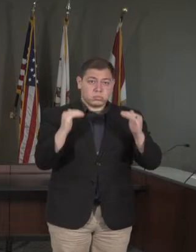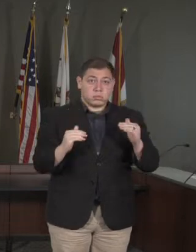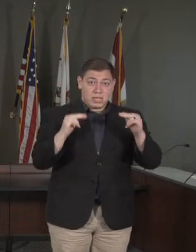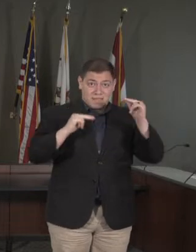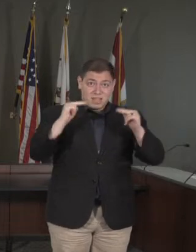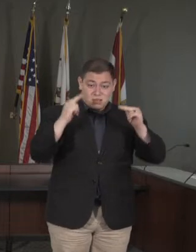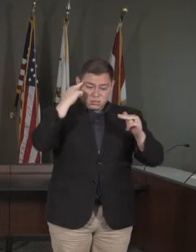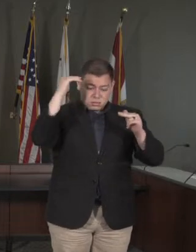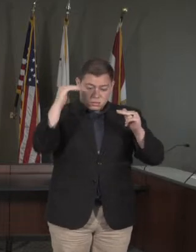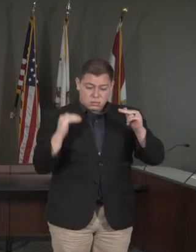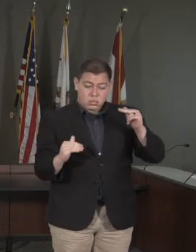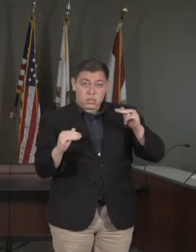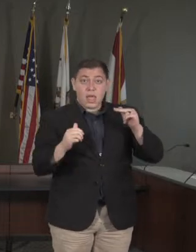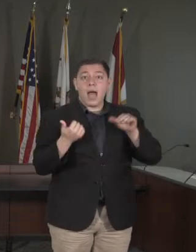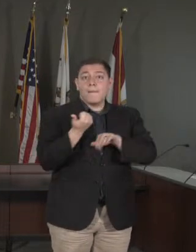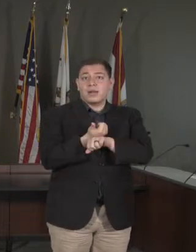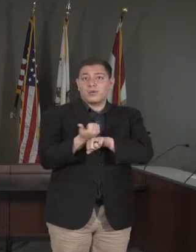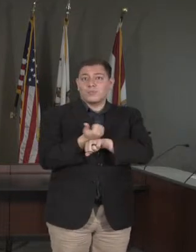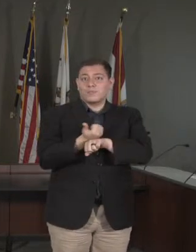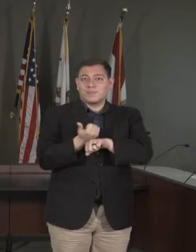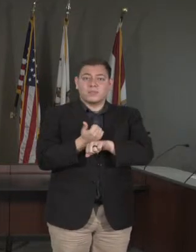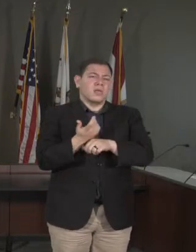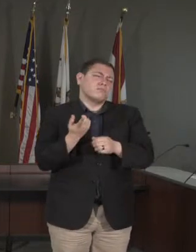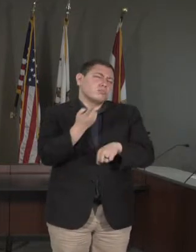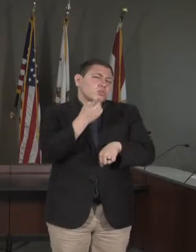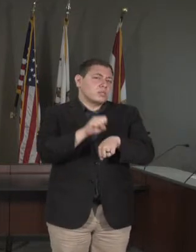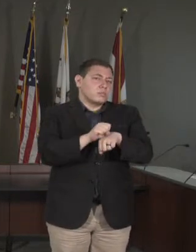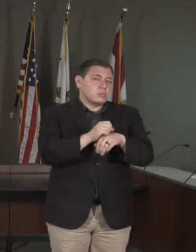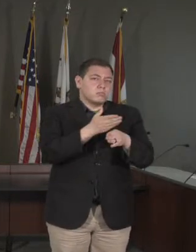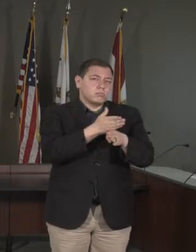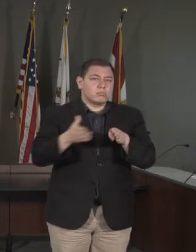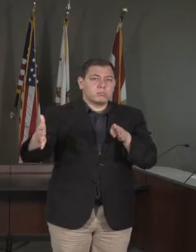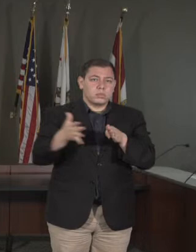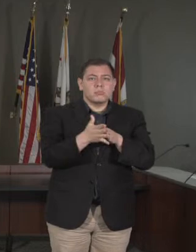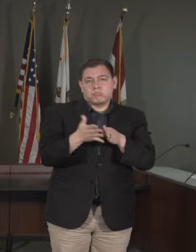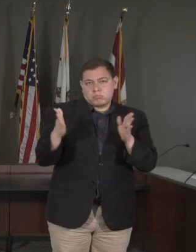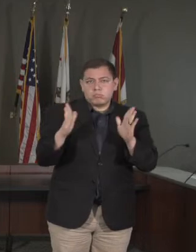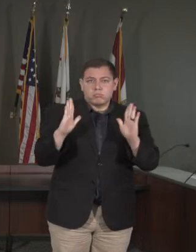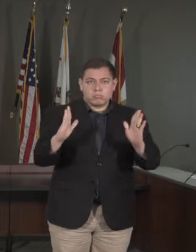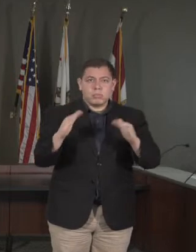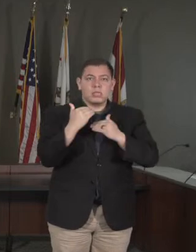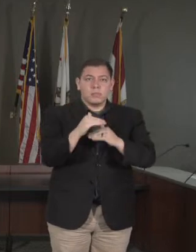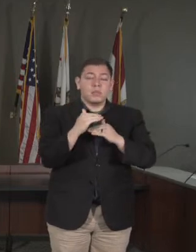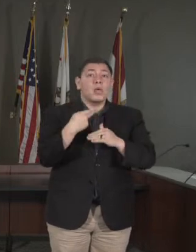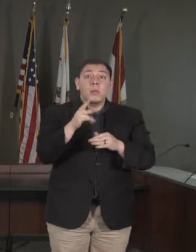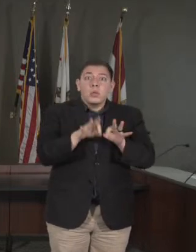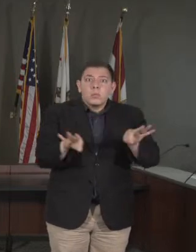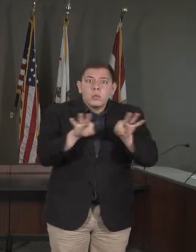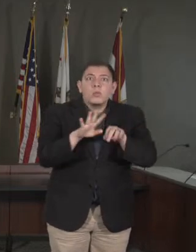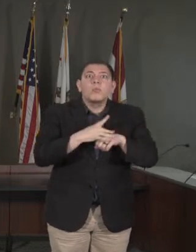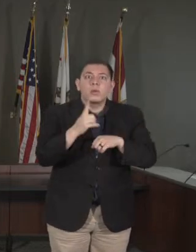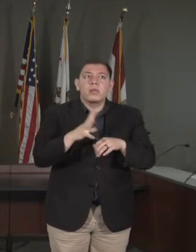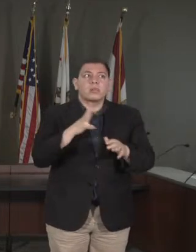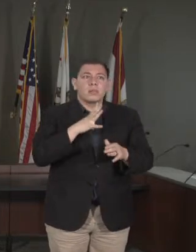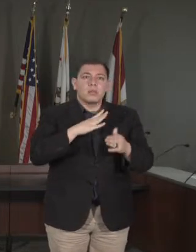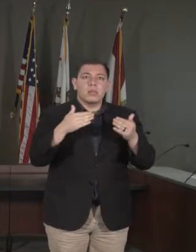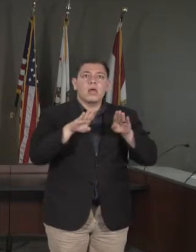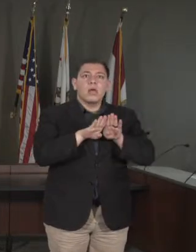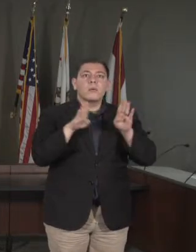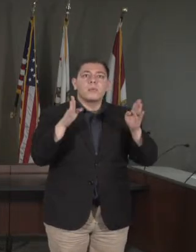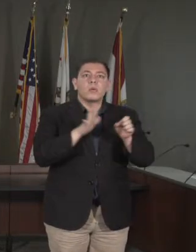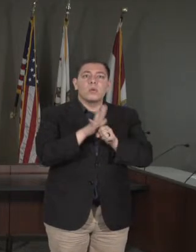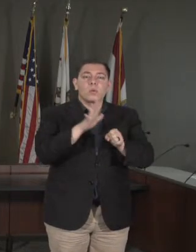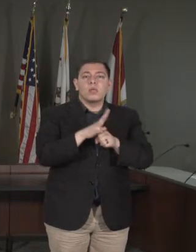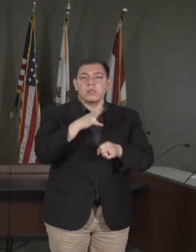a estar en la fase amarilla por una semana, de todos modos es importante porque vamos a poder tener los restaurantes, por ejemplo, de